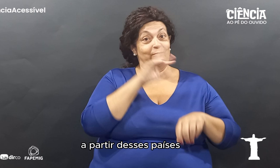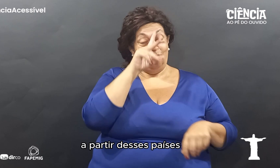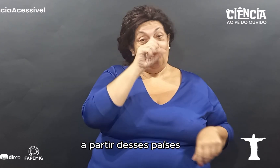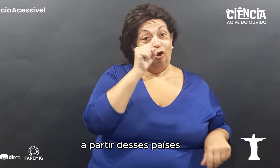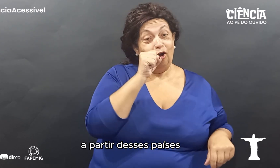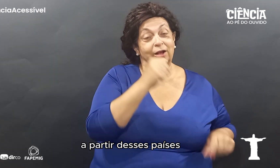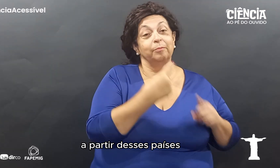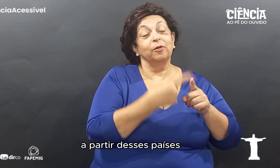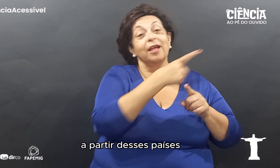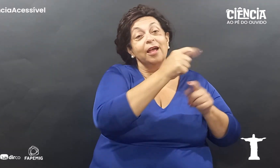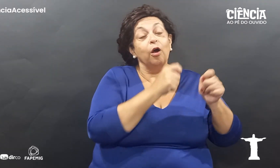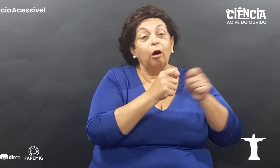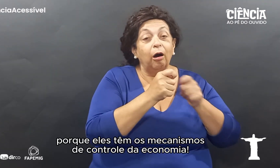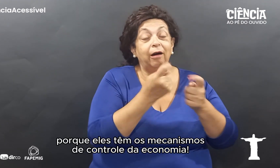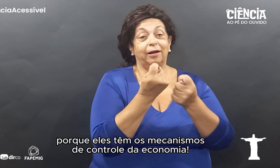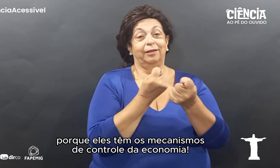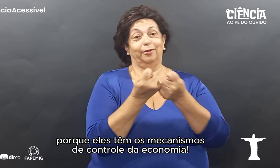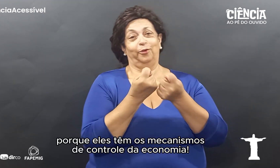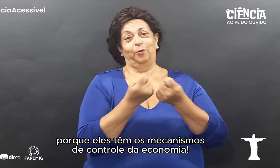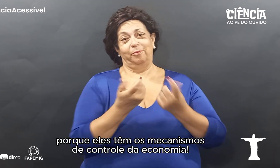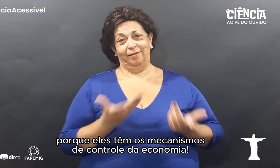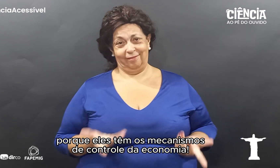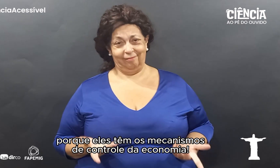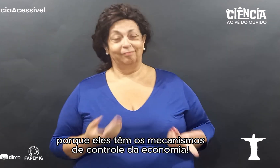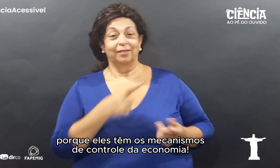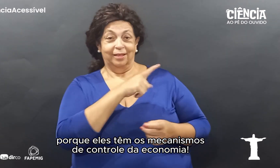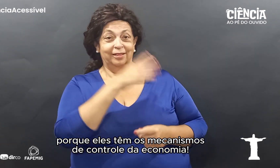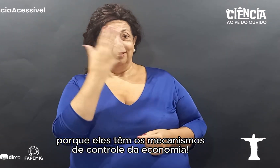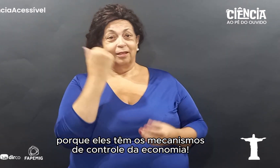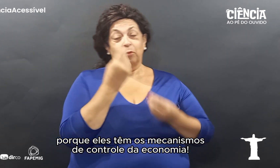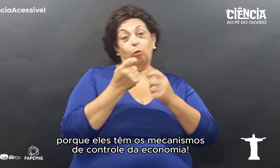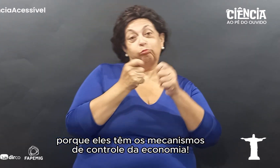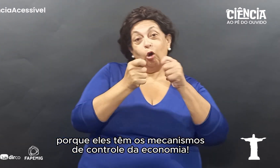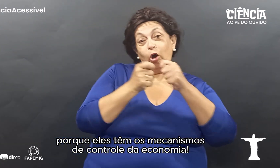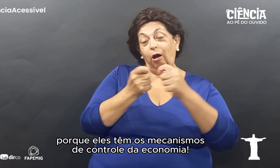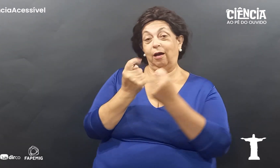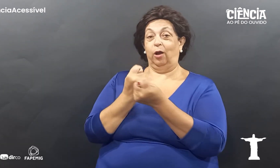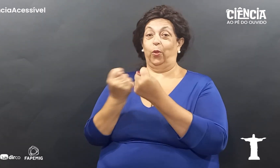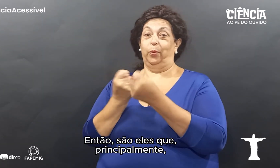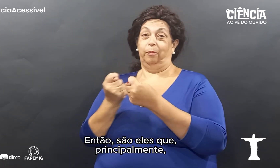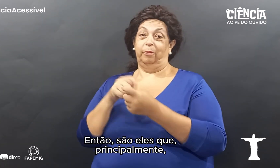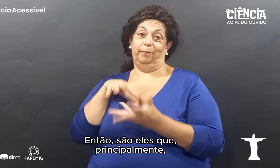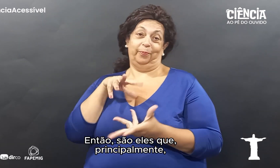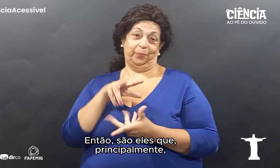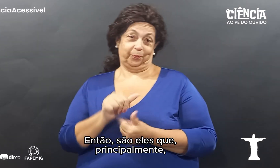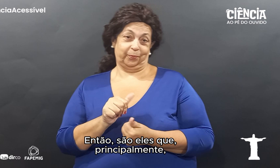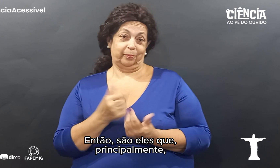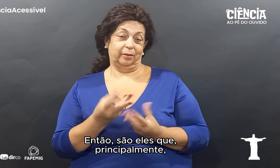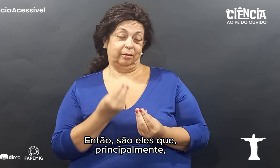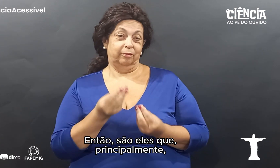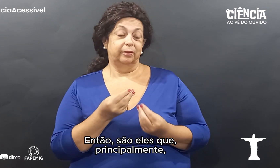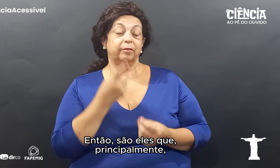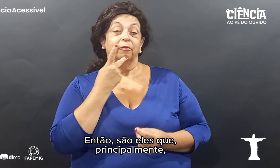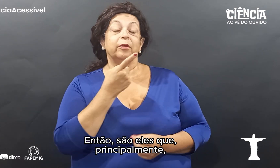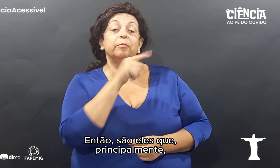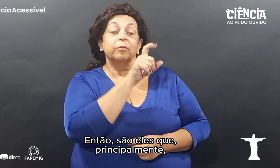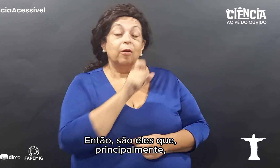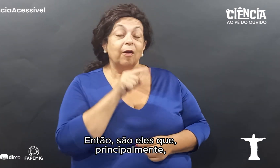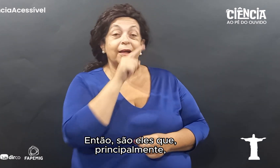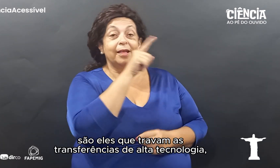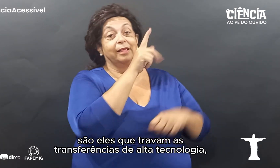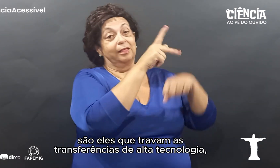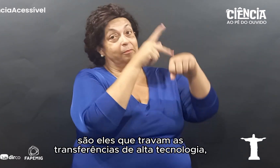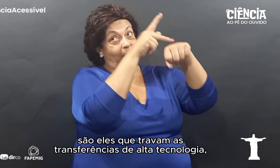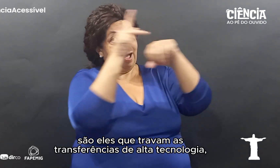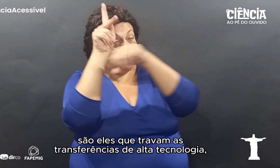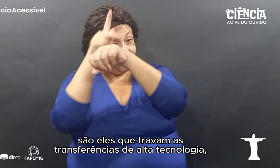a partir desses países porque eles têm os mecanismos de controle da economia. Então, são eles que,